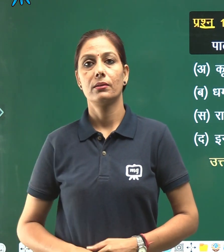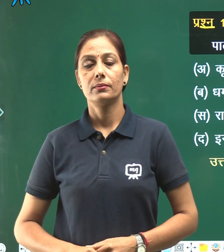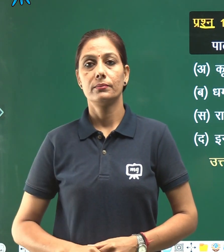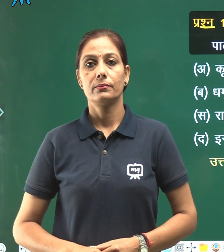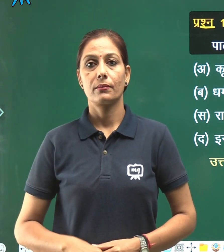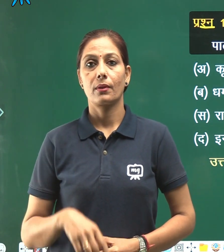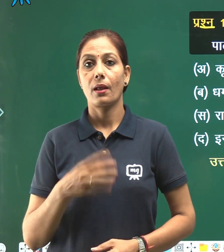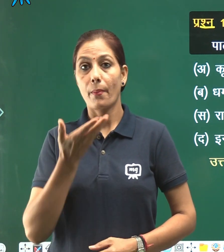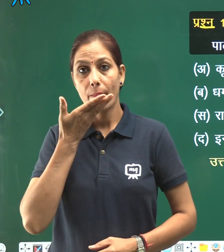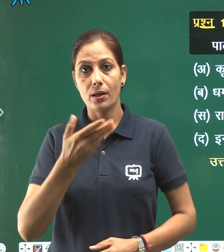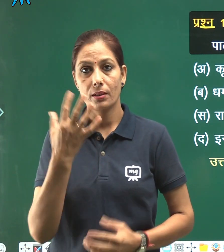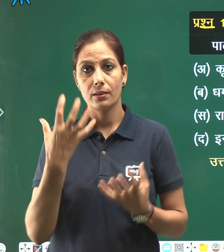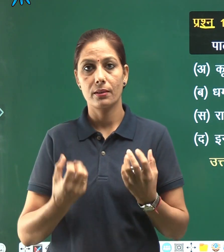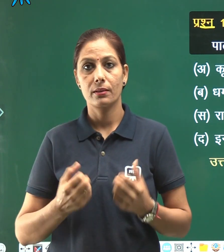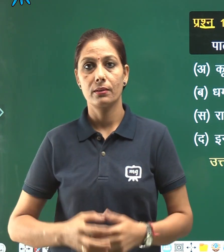पानी दे